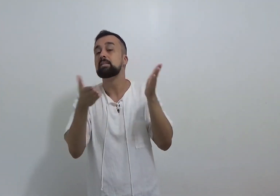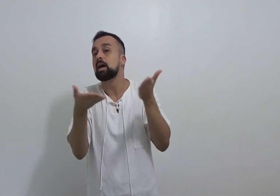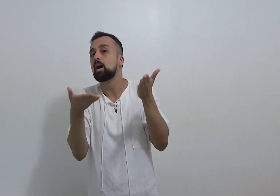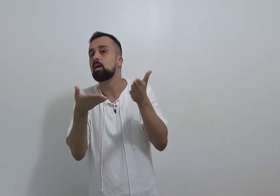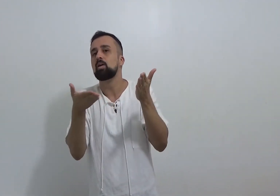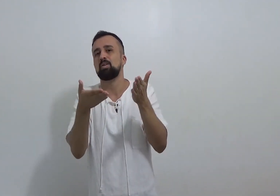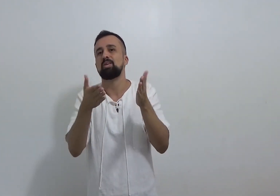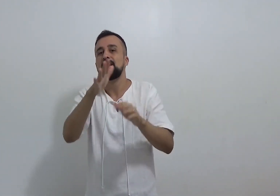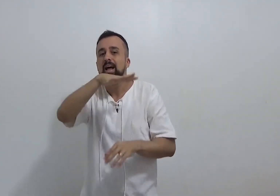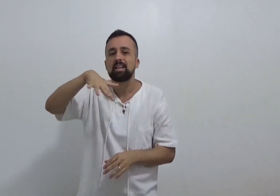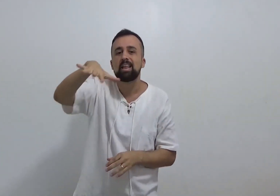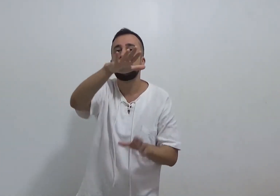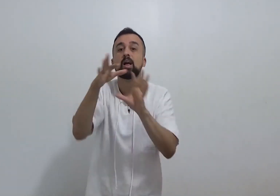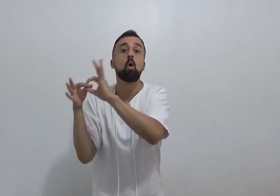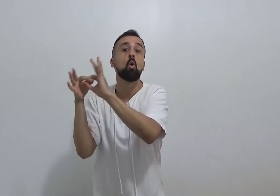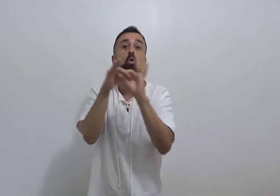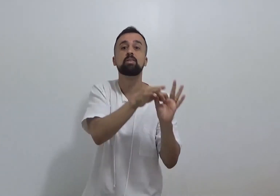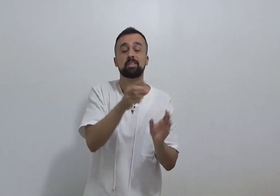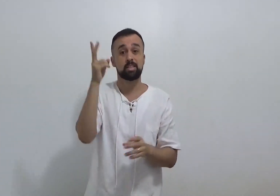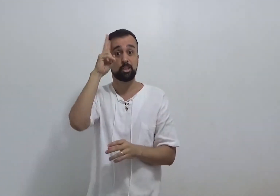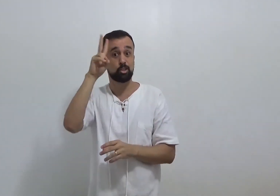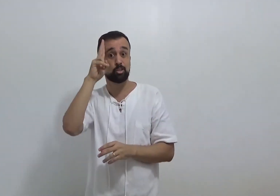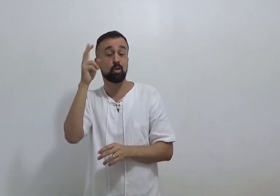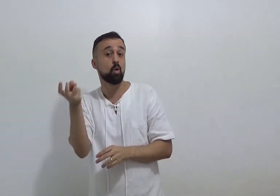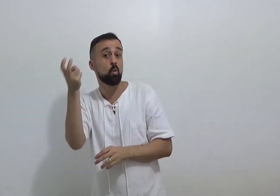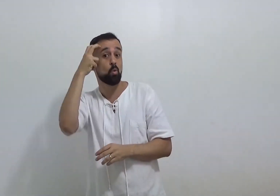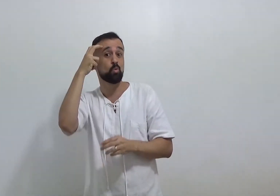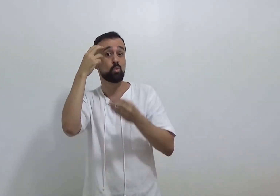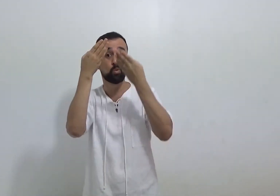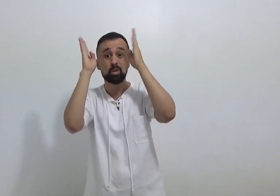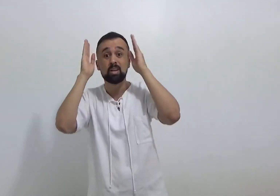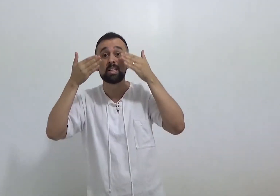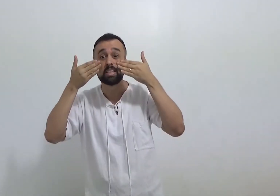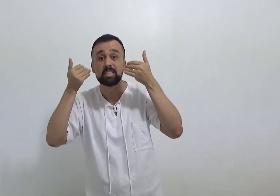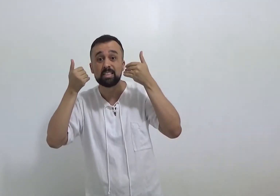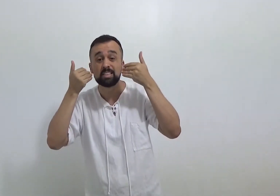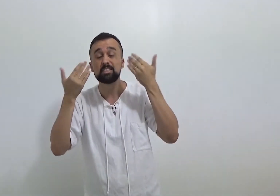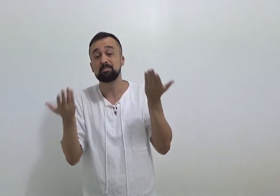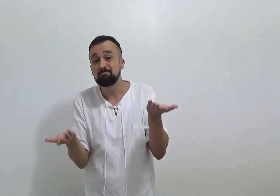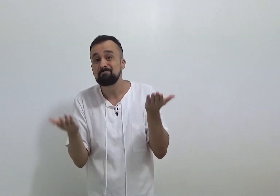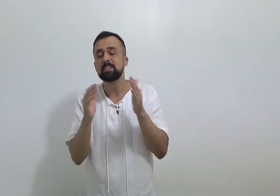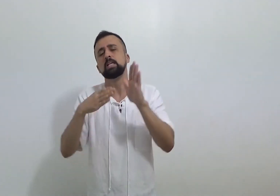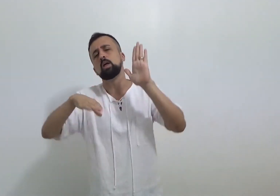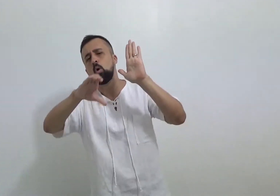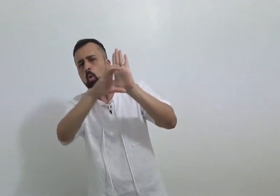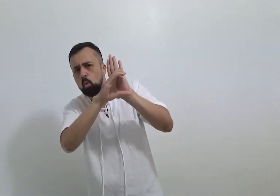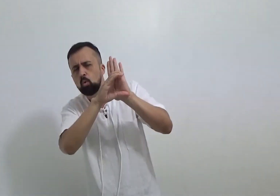e acrescenta conteúdo, mas desta vez sobre história e cultura